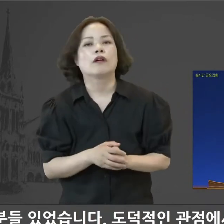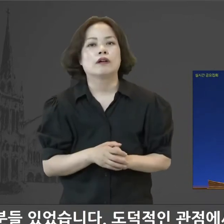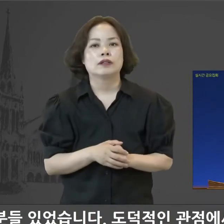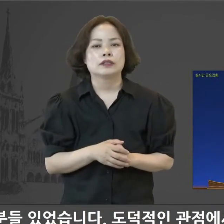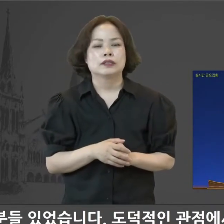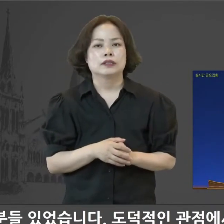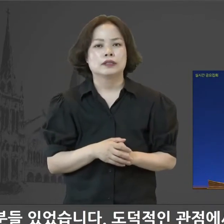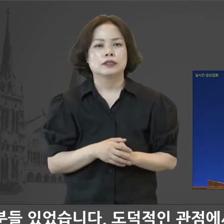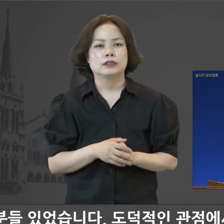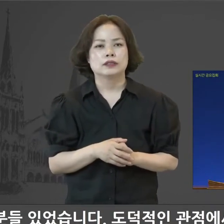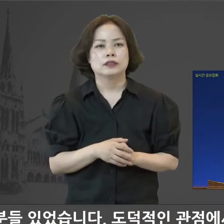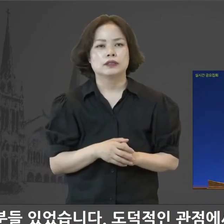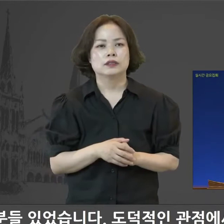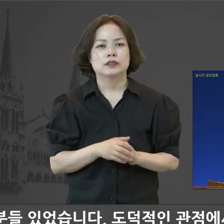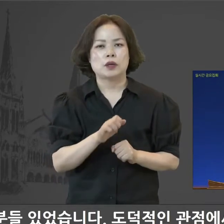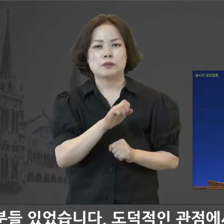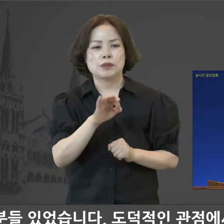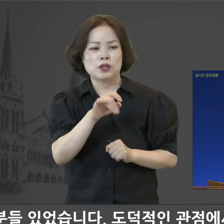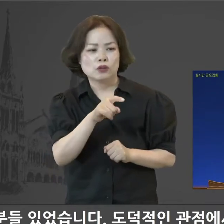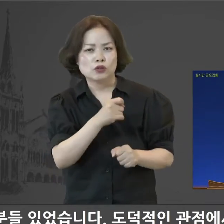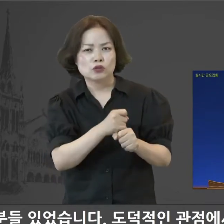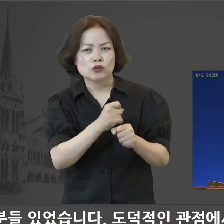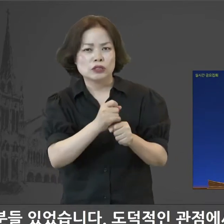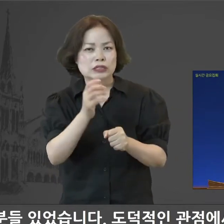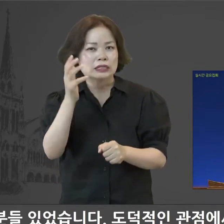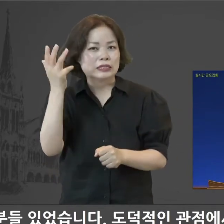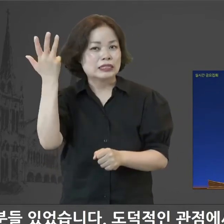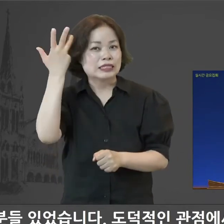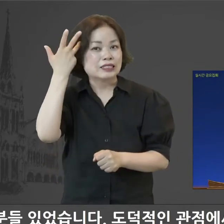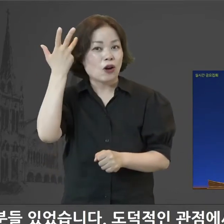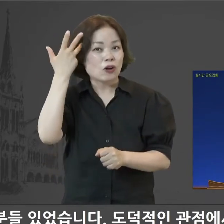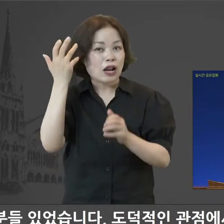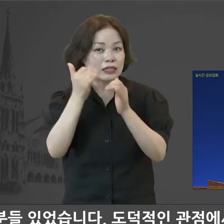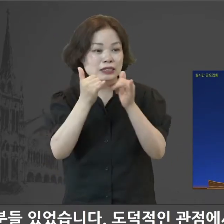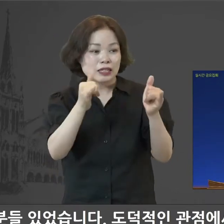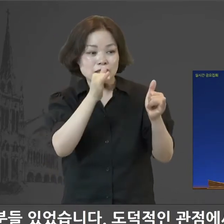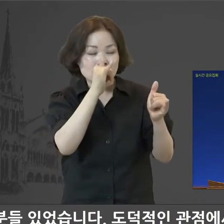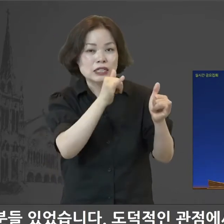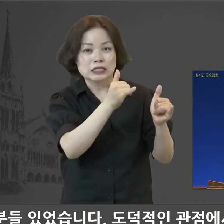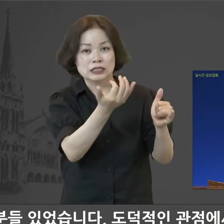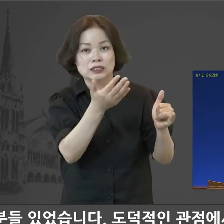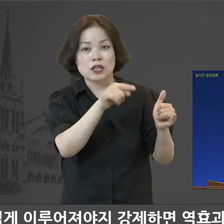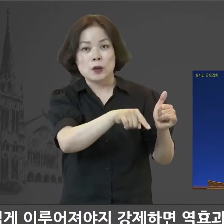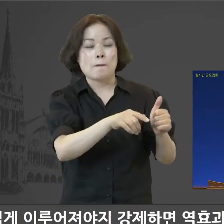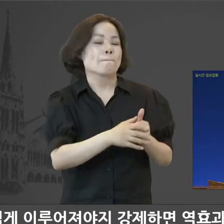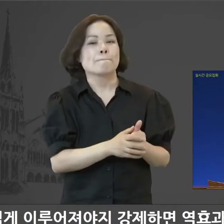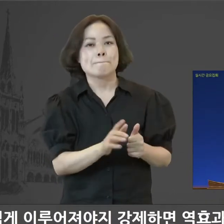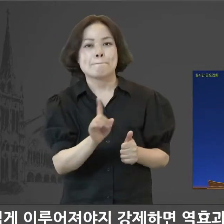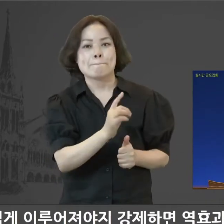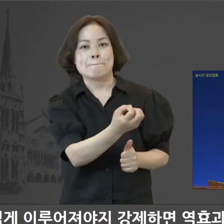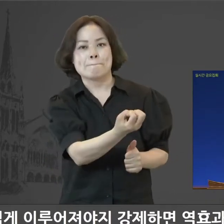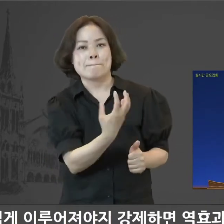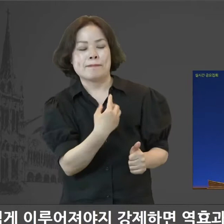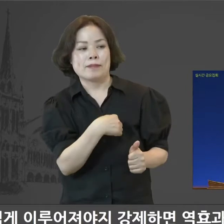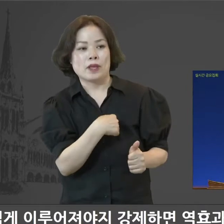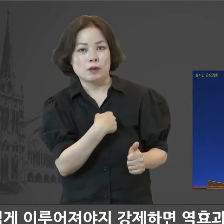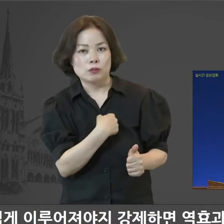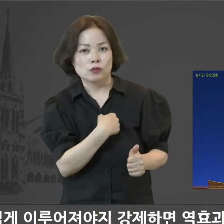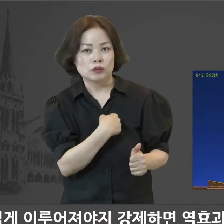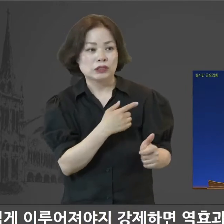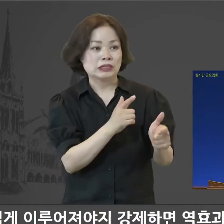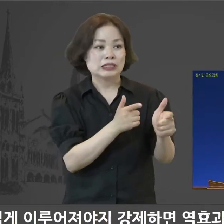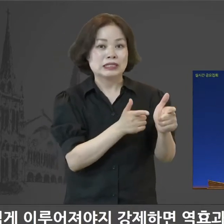그 퀴어 이론으로 유명한 철학자 주디스 버틀러라는 분도 뭐라고 얘기합니까? 본인이